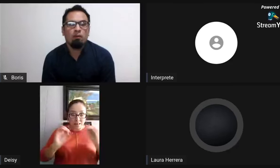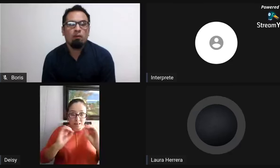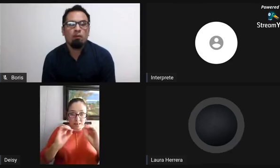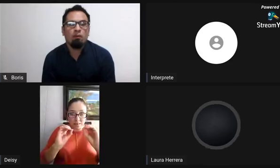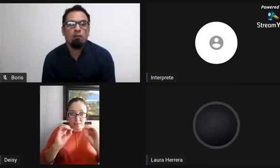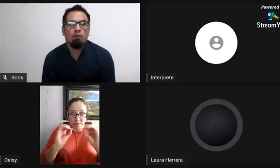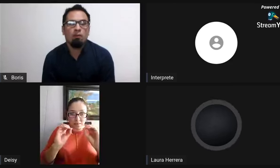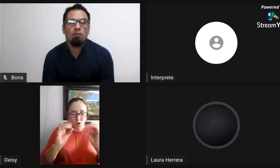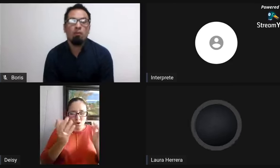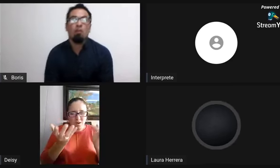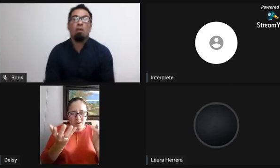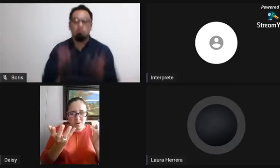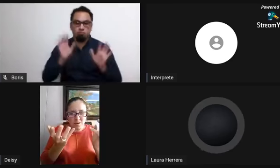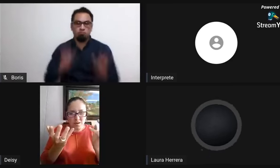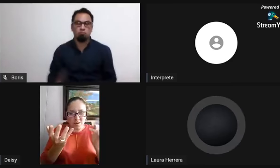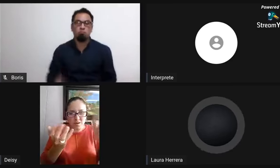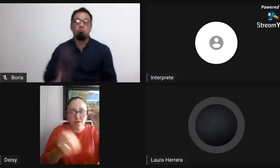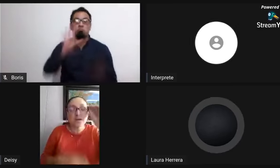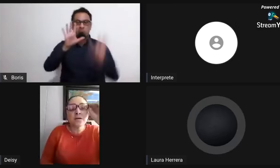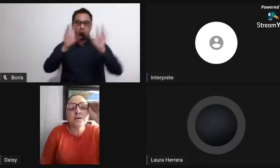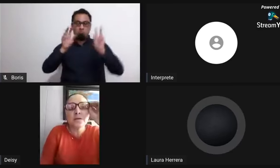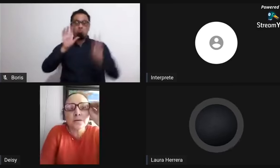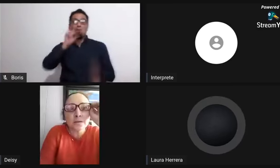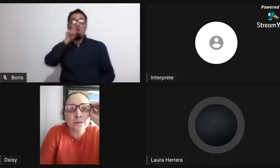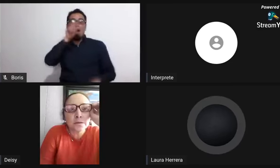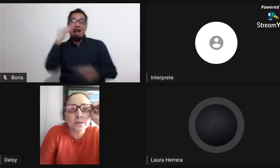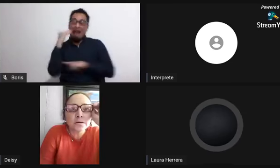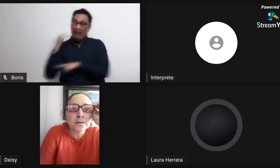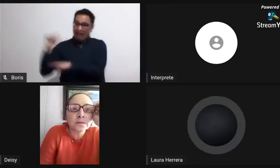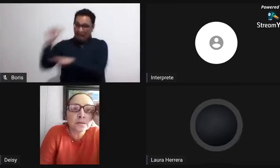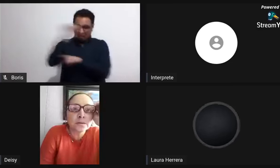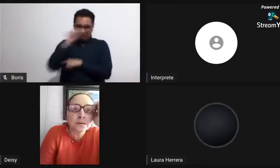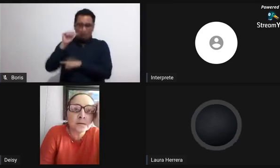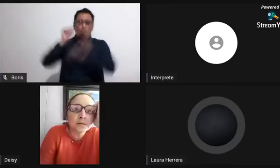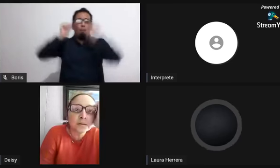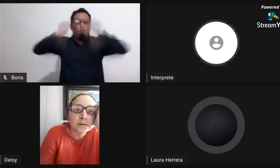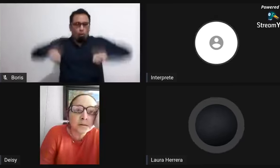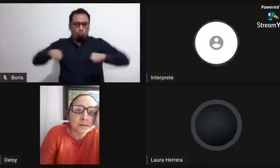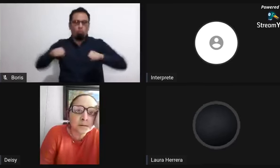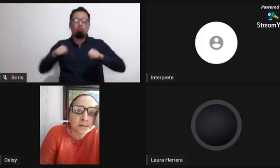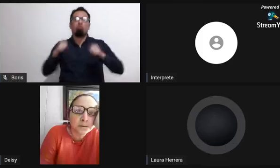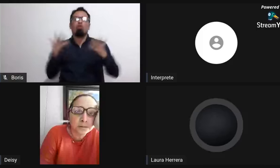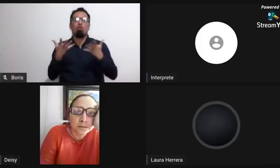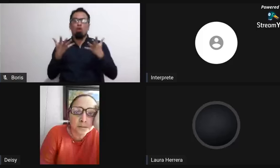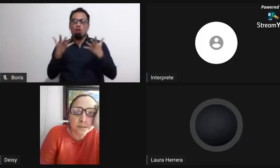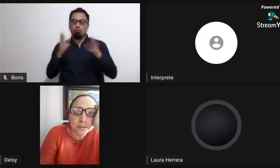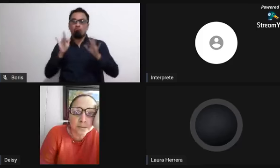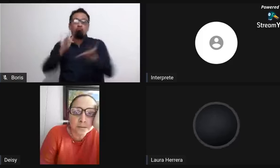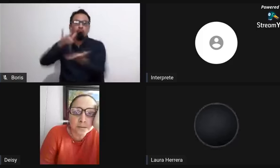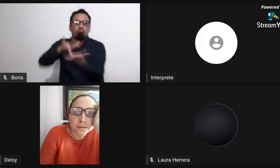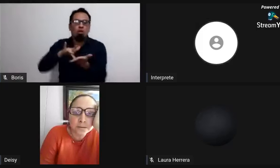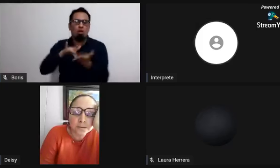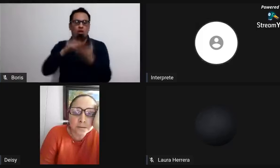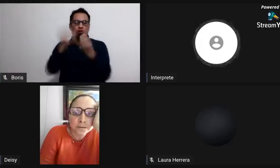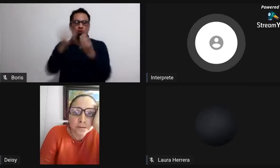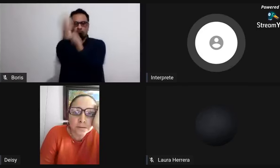Perdón, un error de interpretación. En esta época, ¿cuál era el papel de la mujer en la estructura política del país? Bueno, la